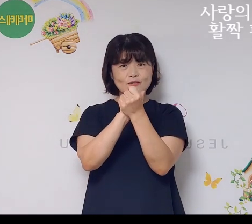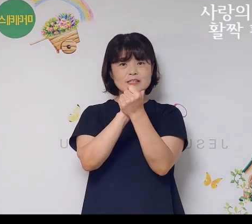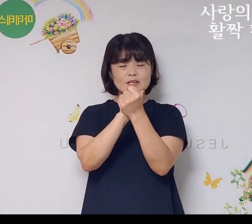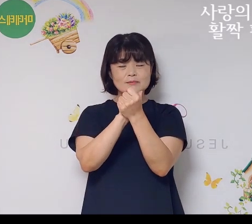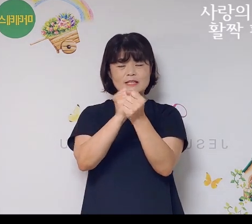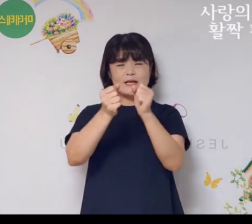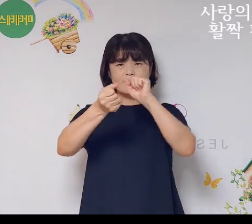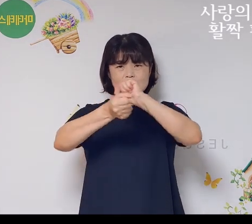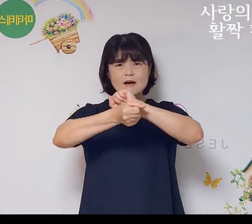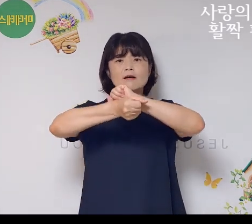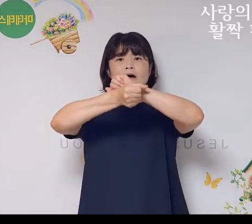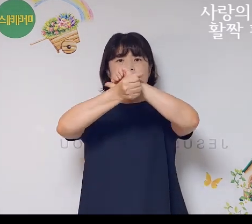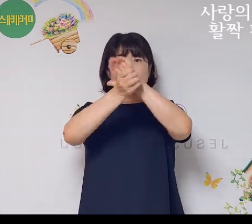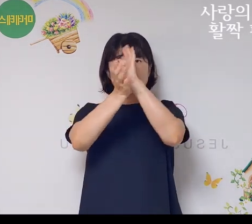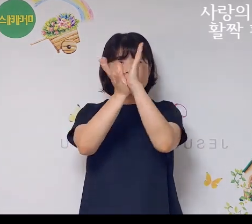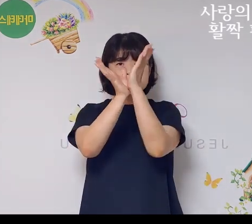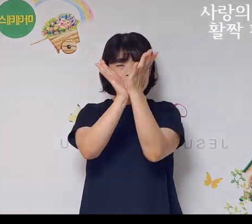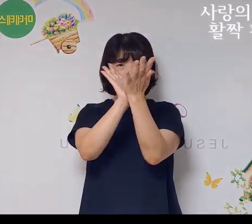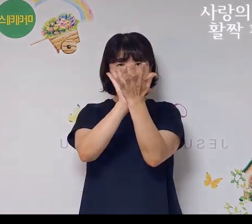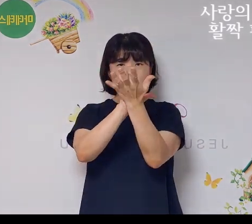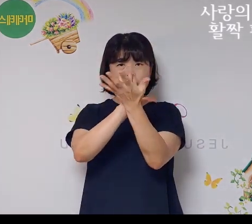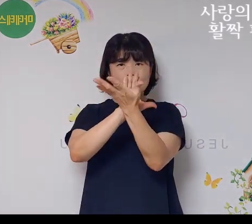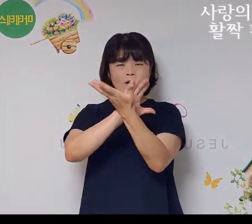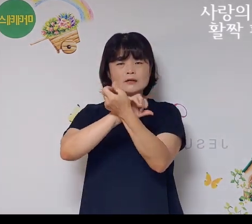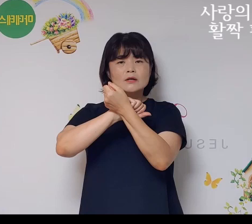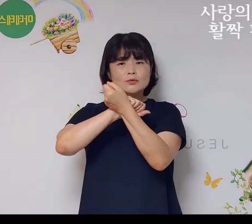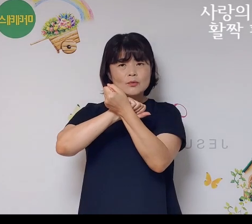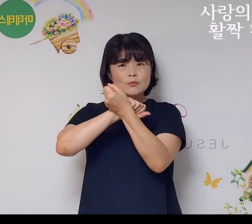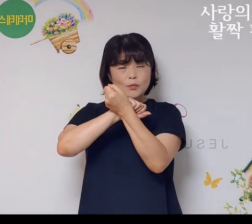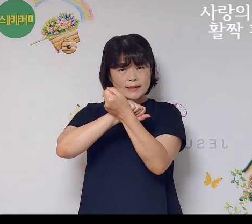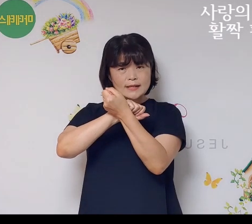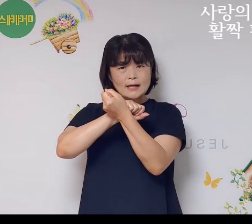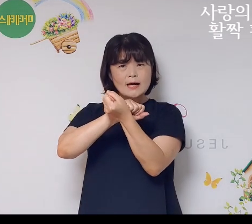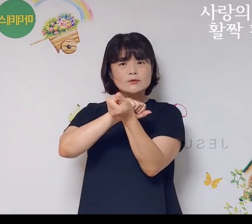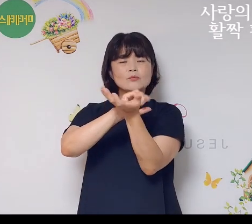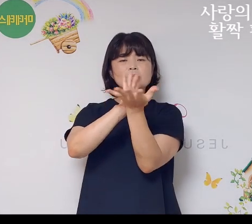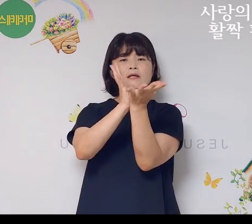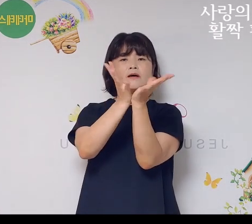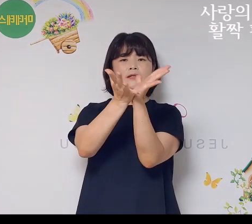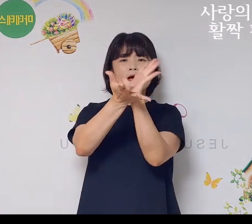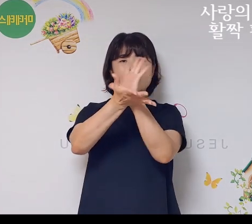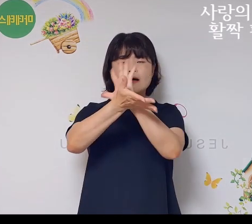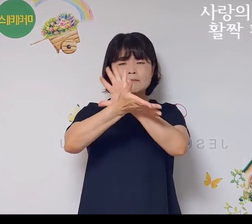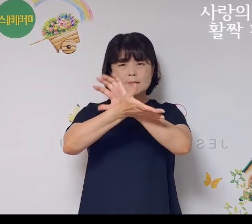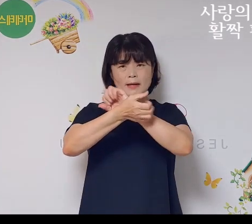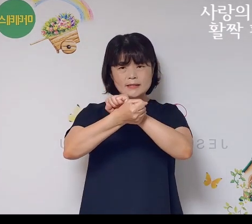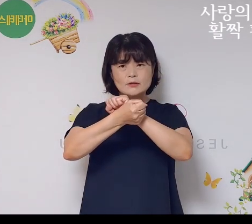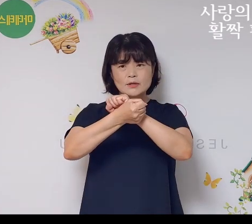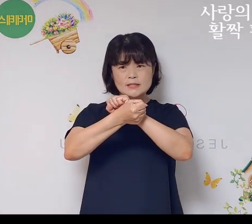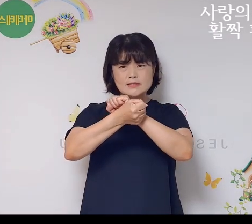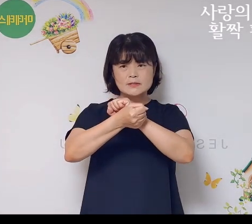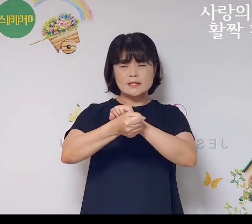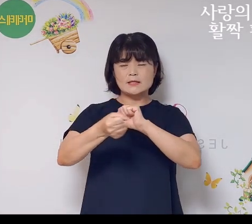정신이 없잖아요. 그래서 활짝 한번 또 모았다가 또 피어나 한번 반대로 하겠습니다.